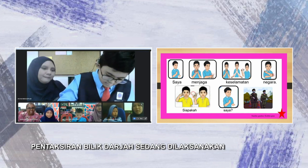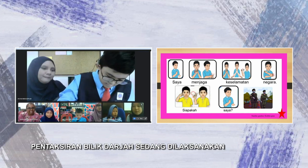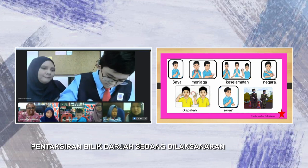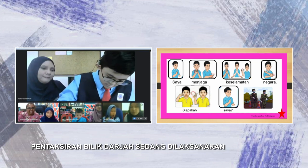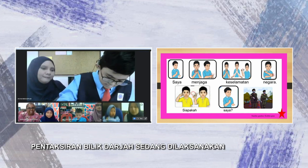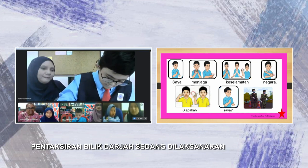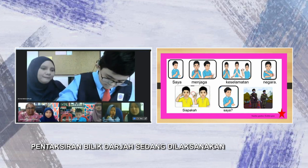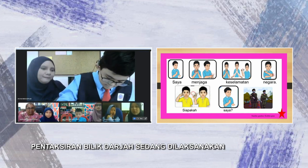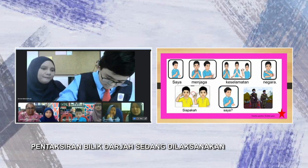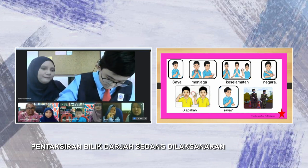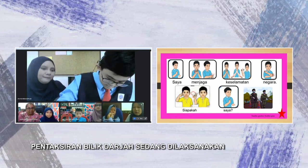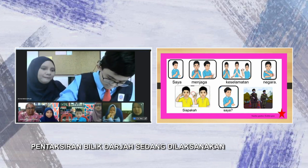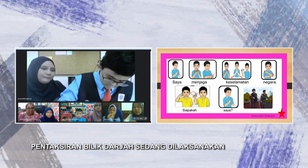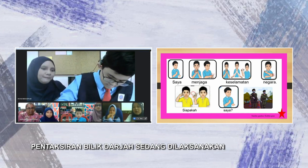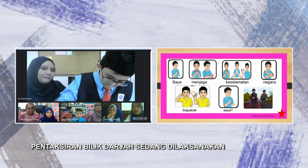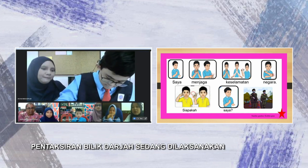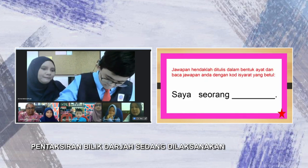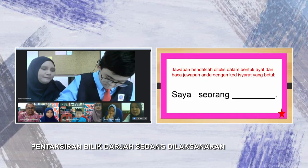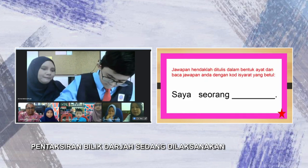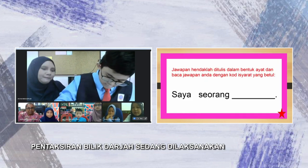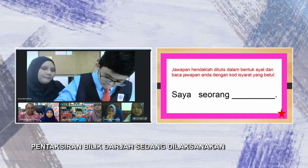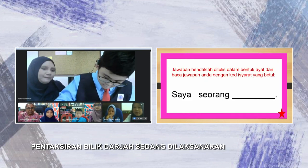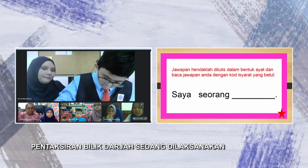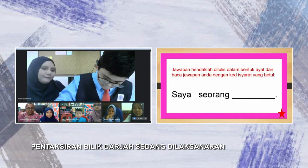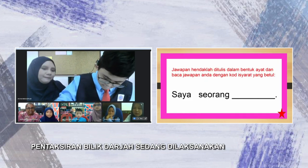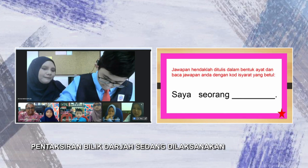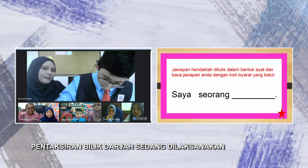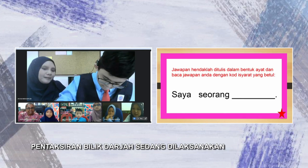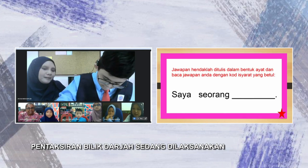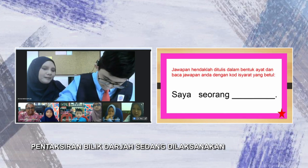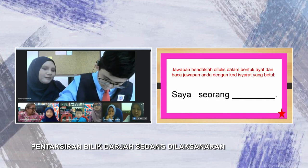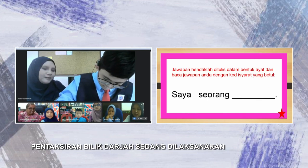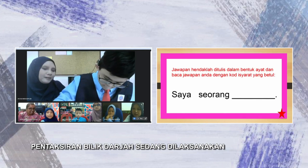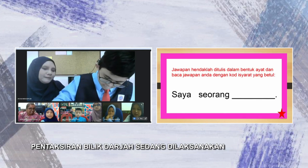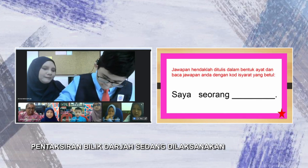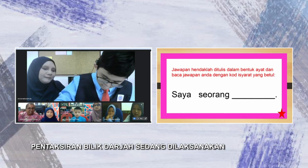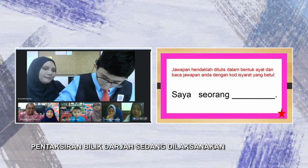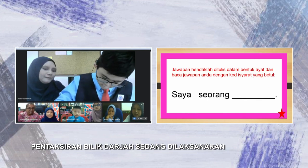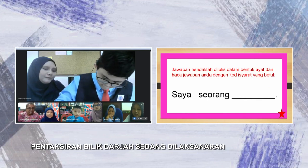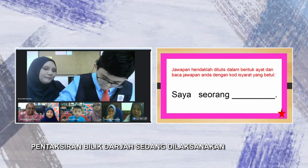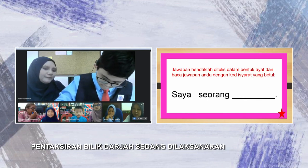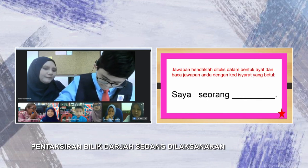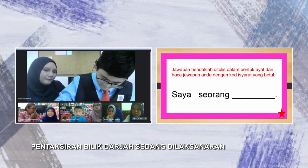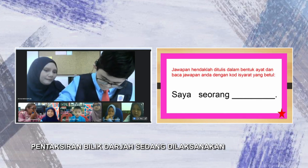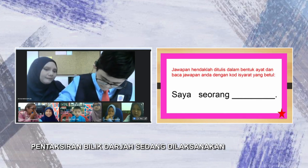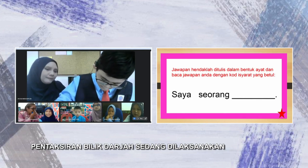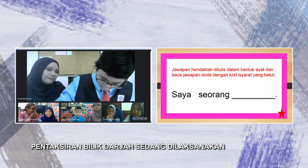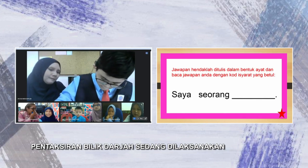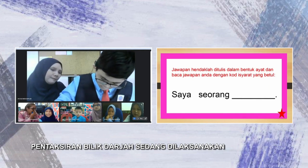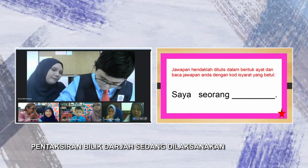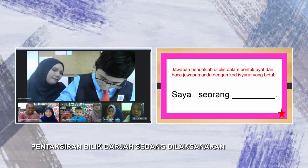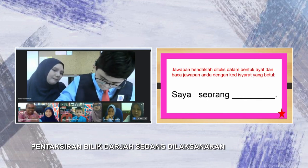Silakan. Okey. Saya seorang. Saya seorang. Mesti dah. Saya seorang.